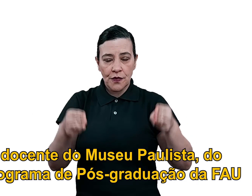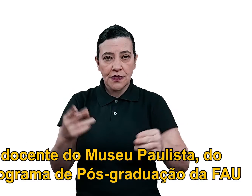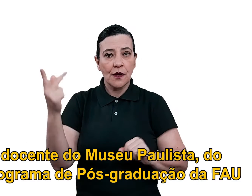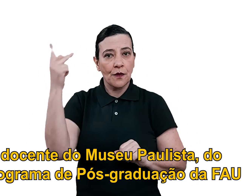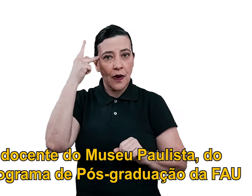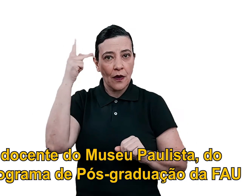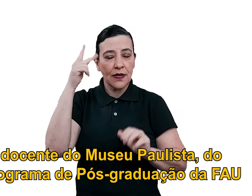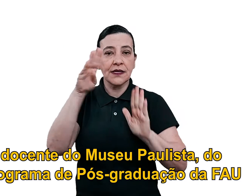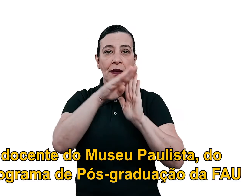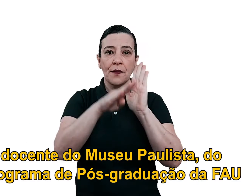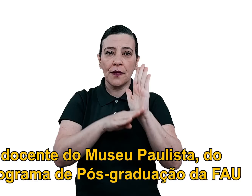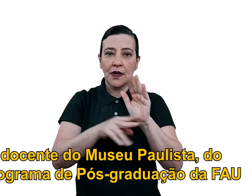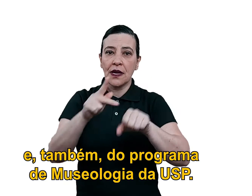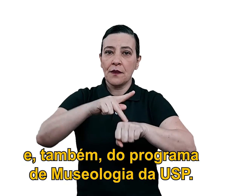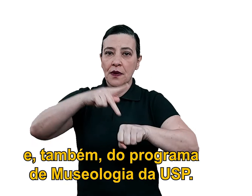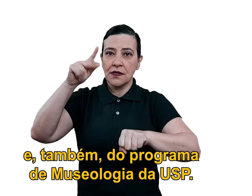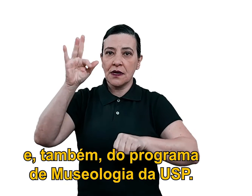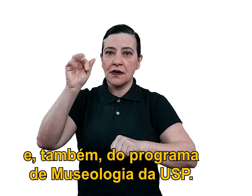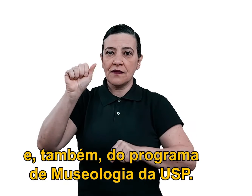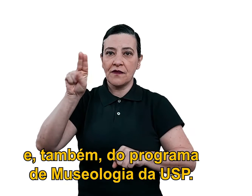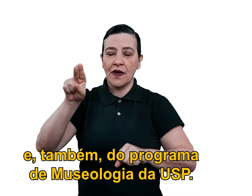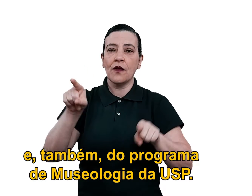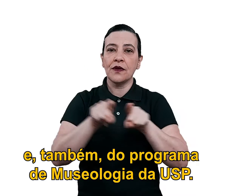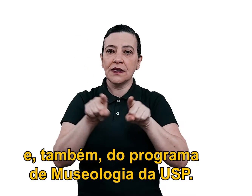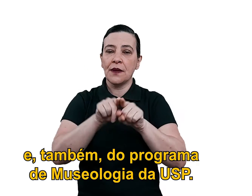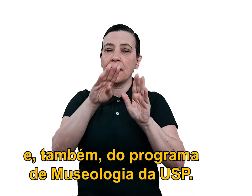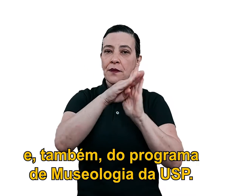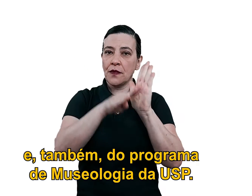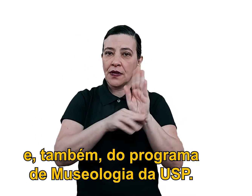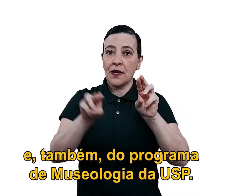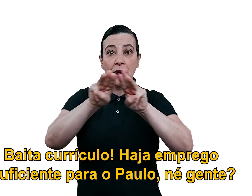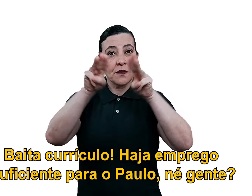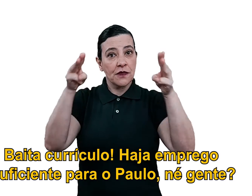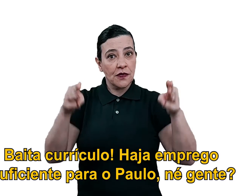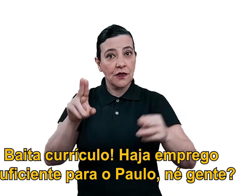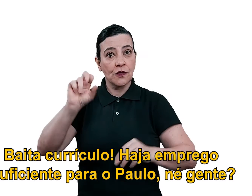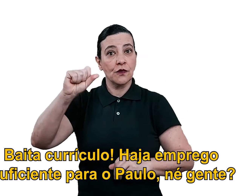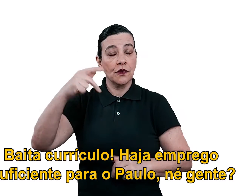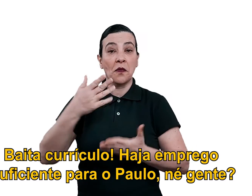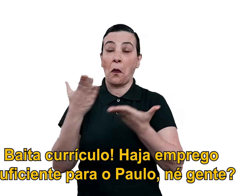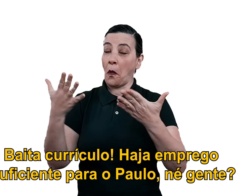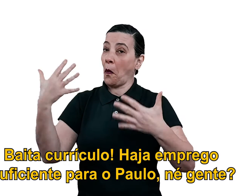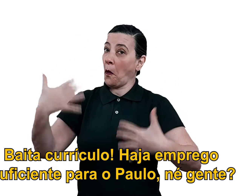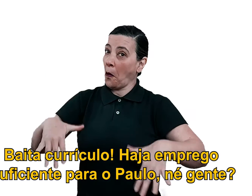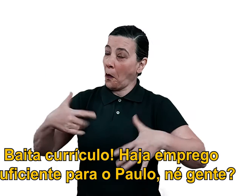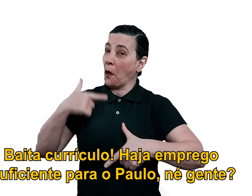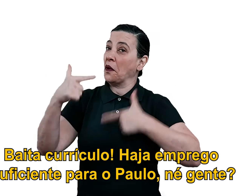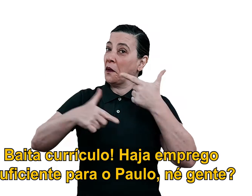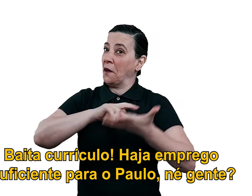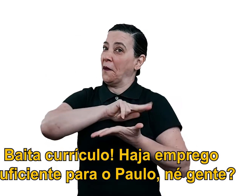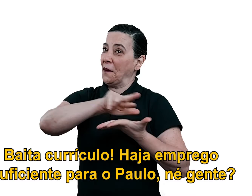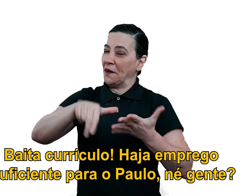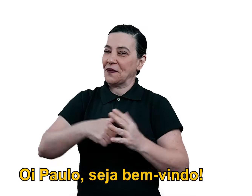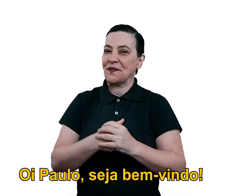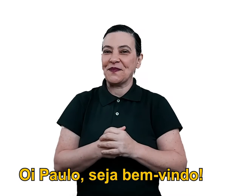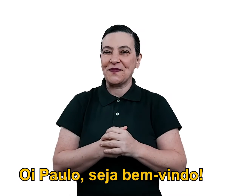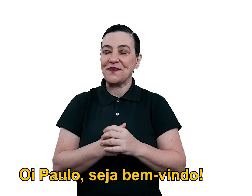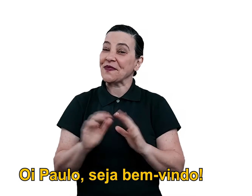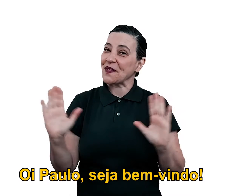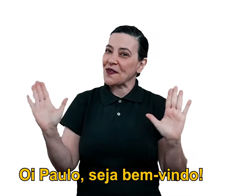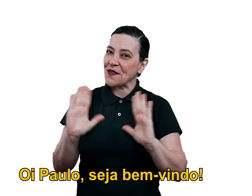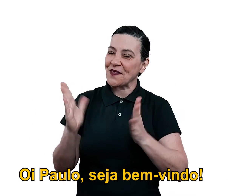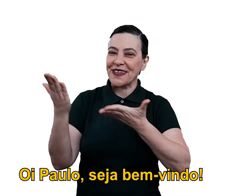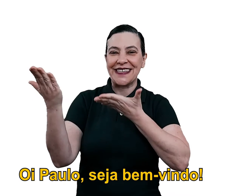do programa de pós-graduação da FAU e também do programa de Museologia da USP. Baita currículo, haja emprego suficiente pro Paulo, né, gente?